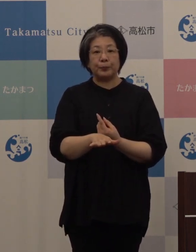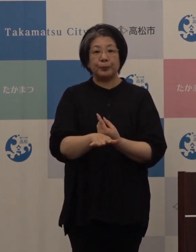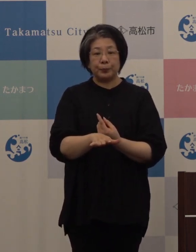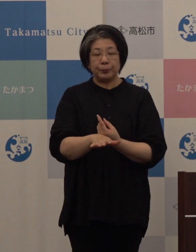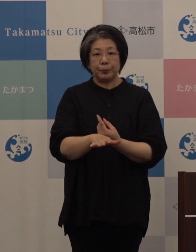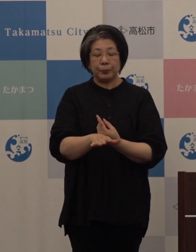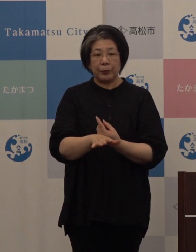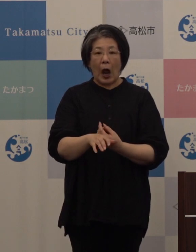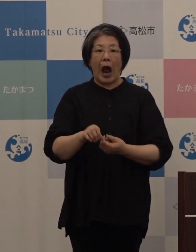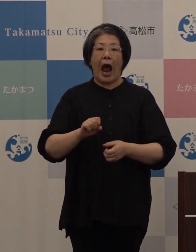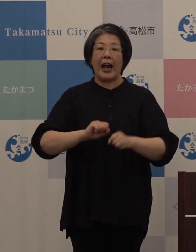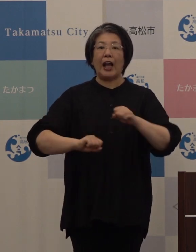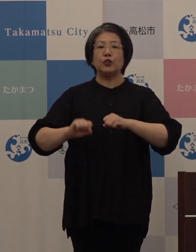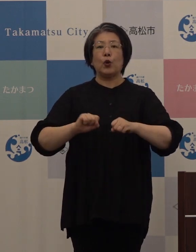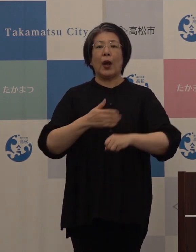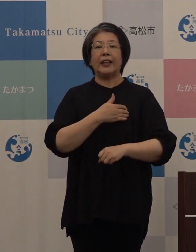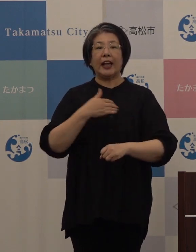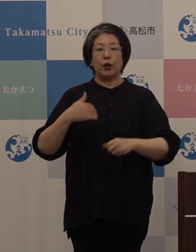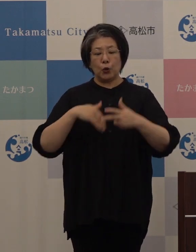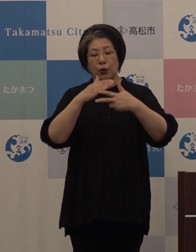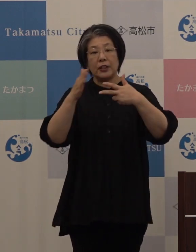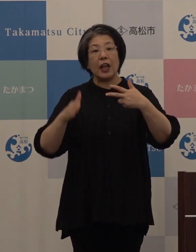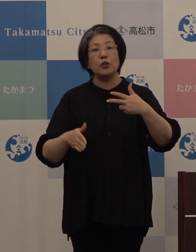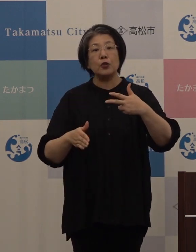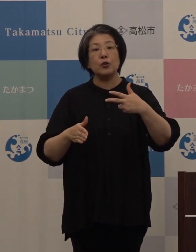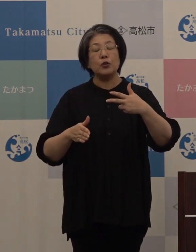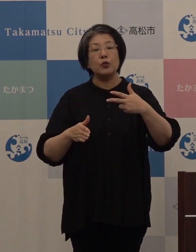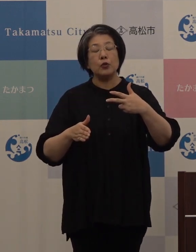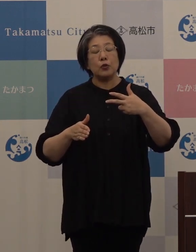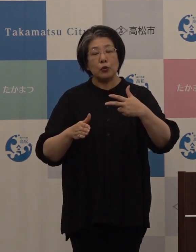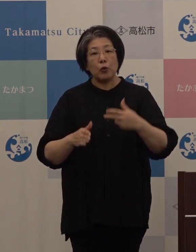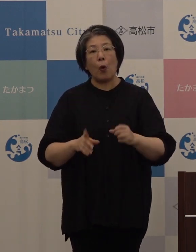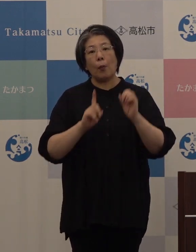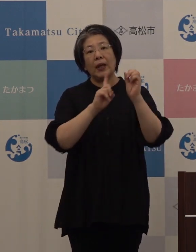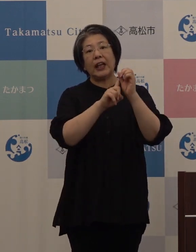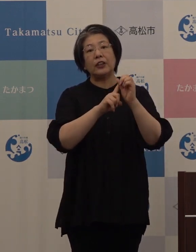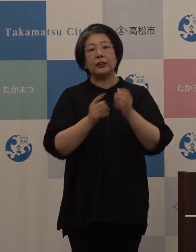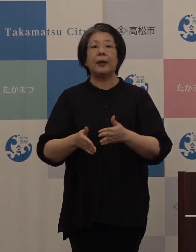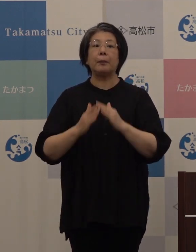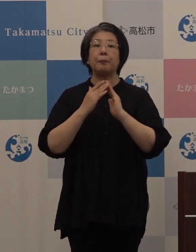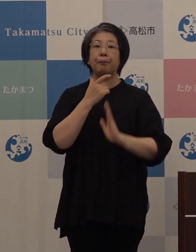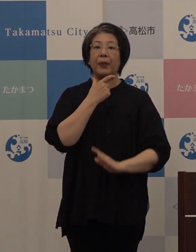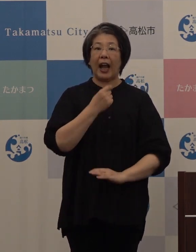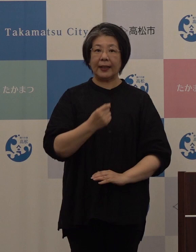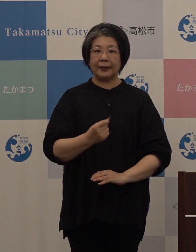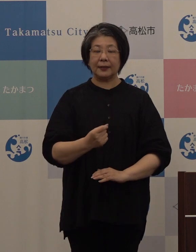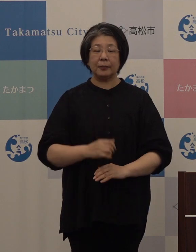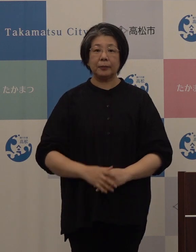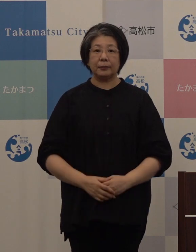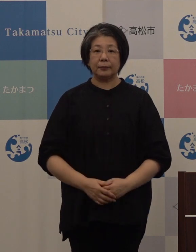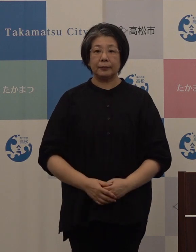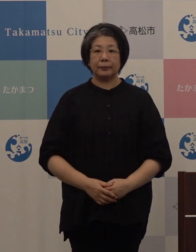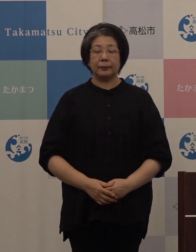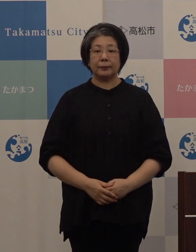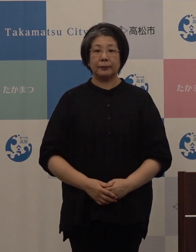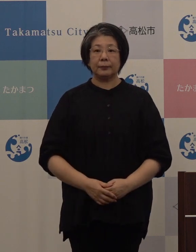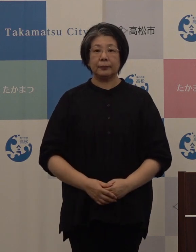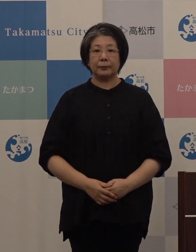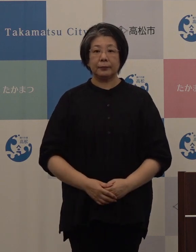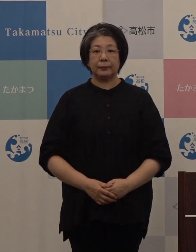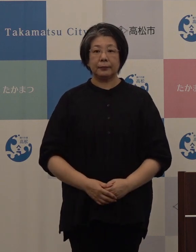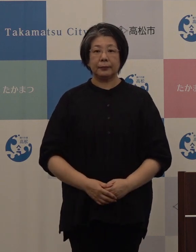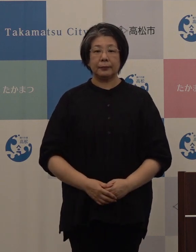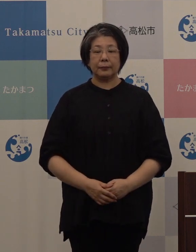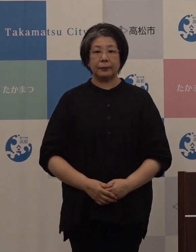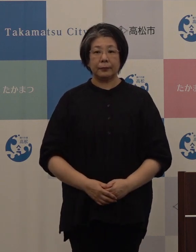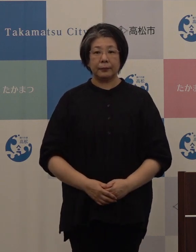活動ができるような施設といったものを作ってまいりたいというふうに考えておるところでございます。 あと琴源